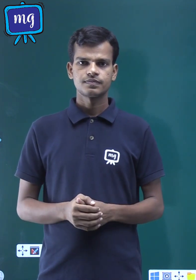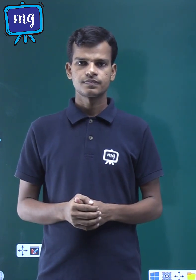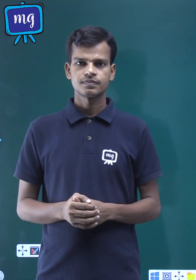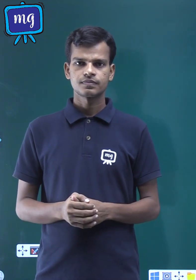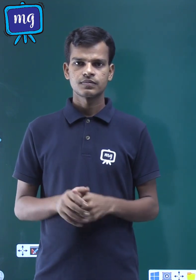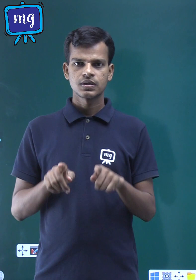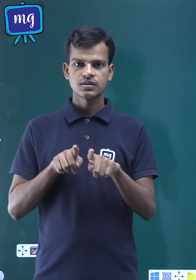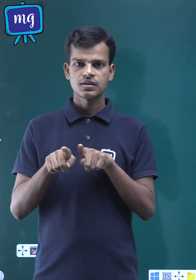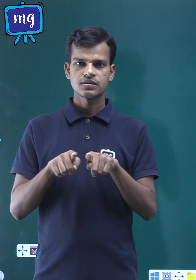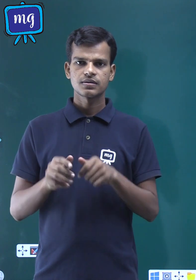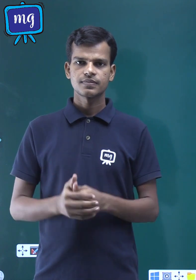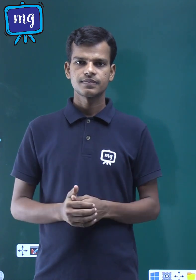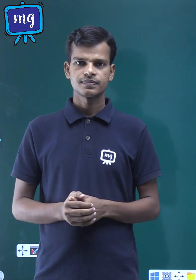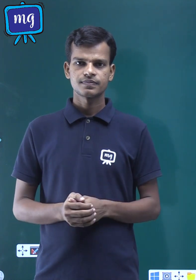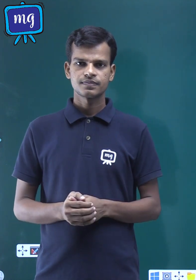जैसे